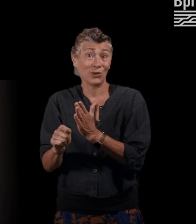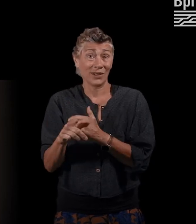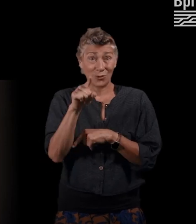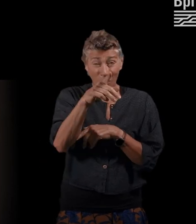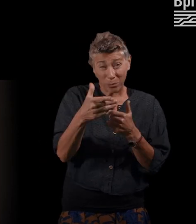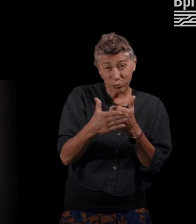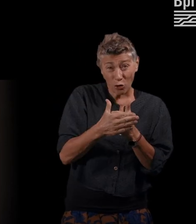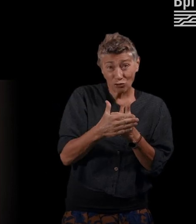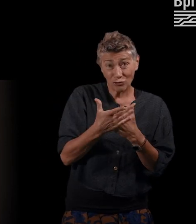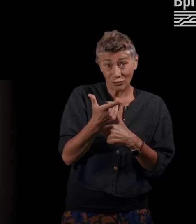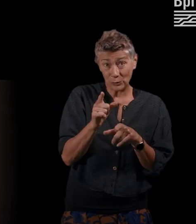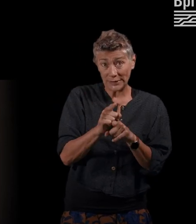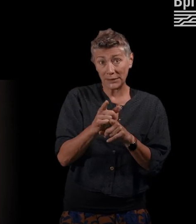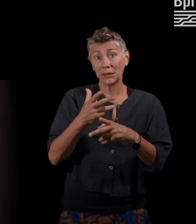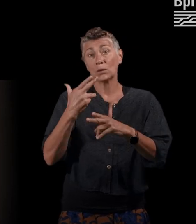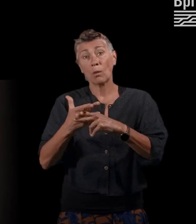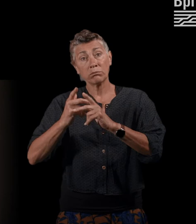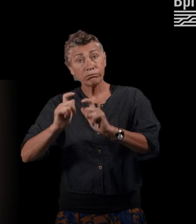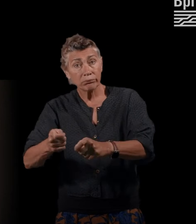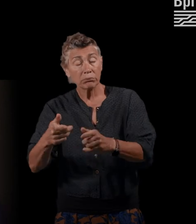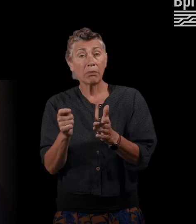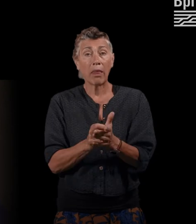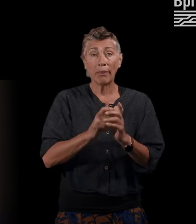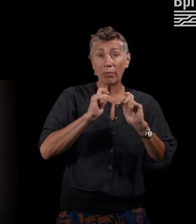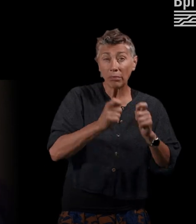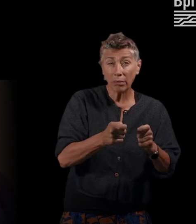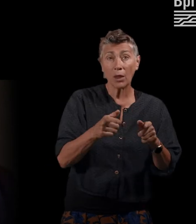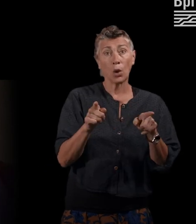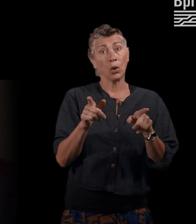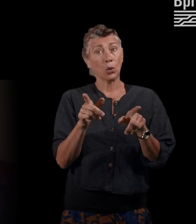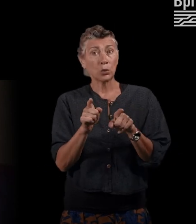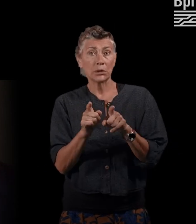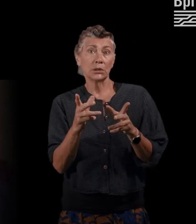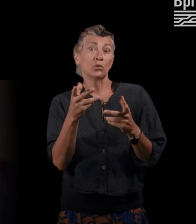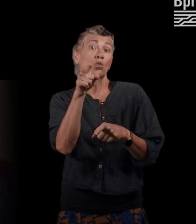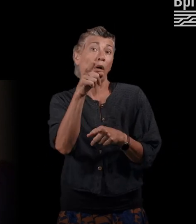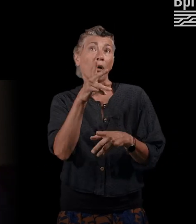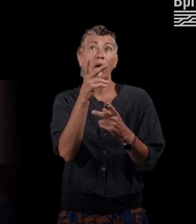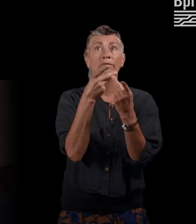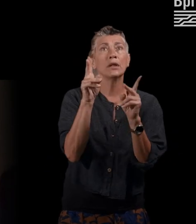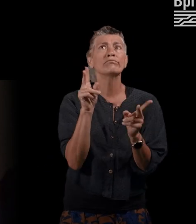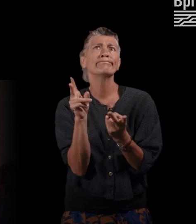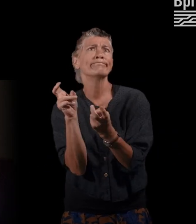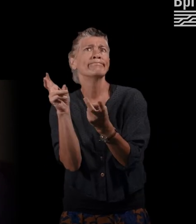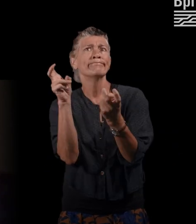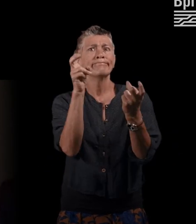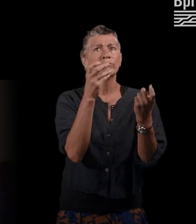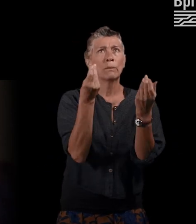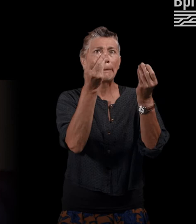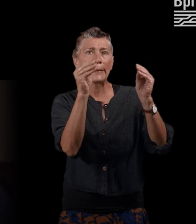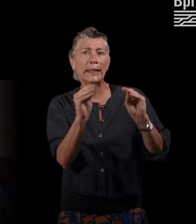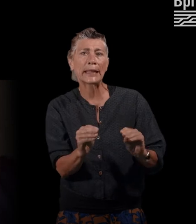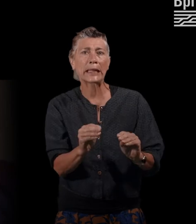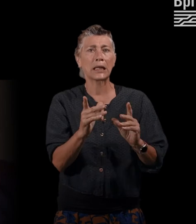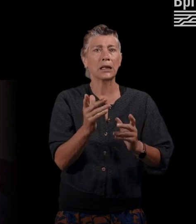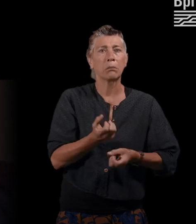Nommer, dater, cerner le temps quand vous observez la ville et que vous décrivez aussi et que vous